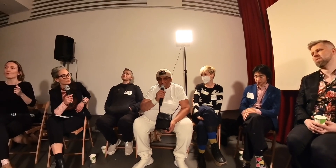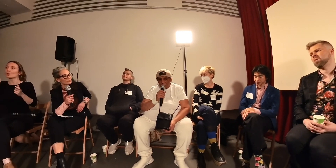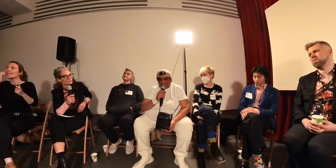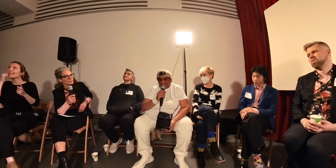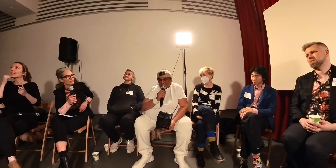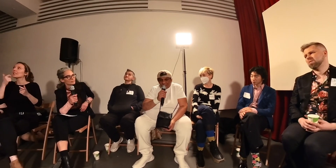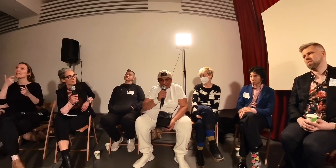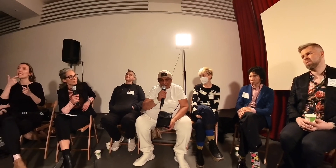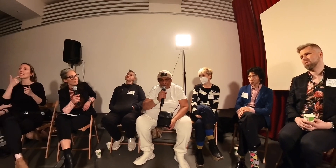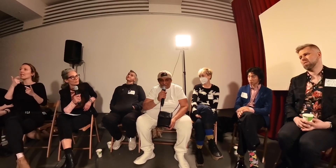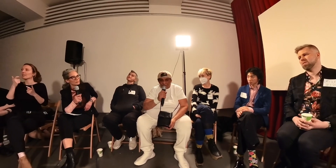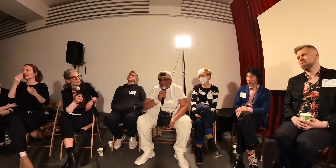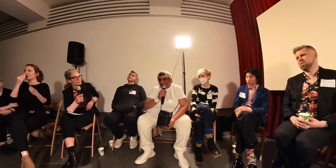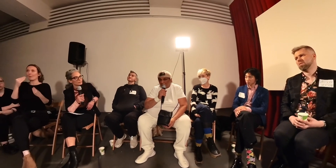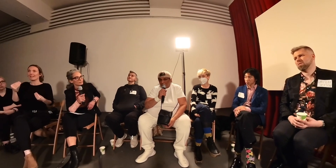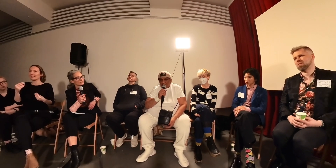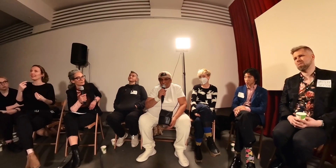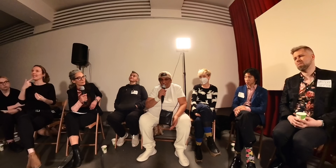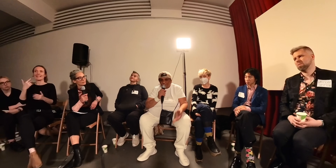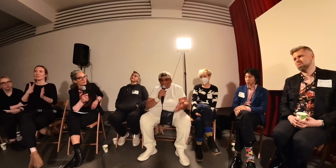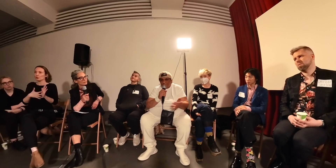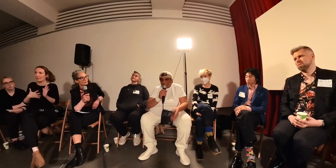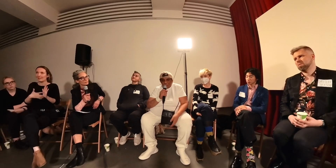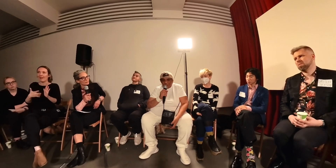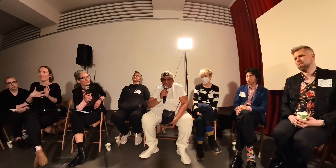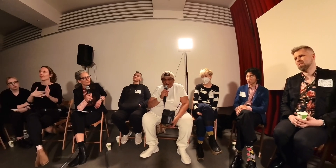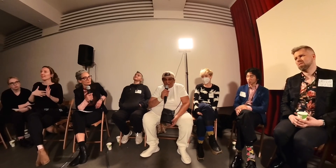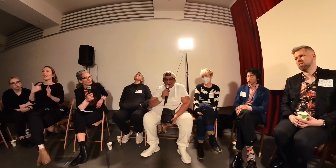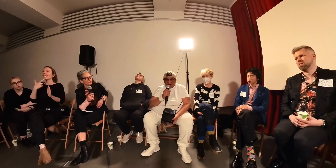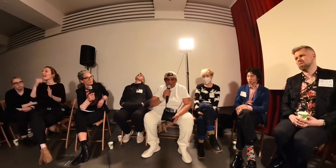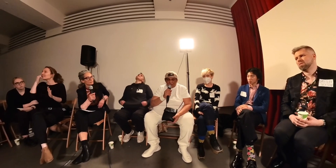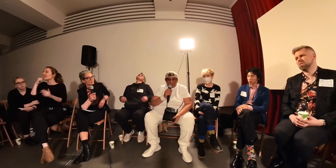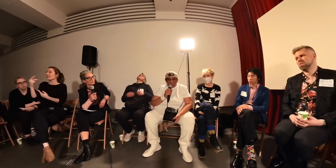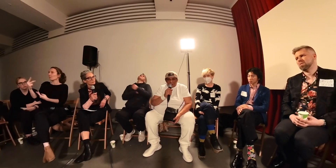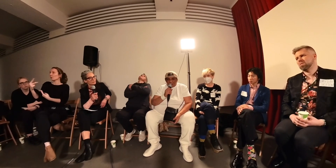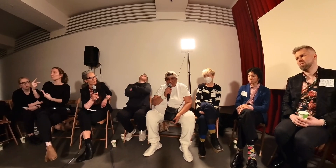špinavá, abyste nesmrděla, aby se vám lidi jim prostě neposmívali.